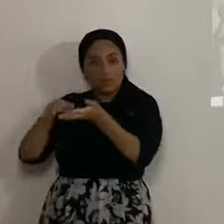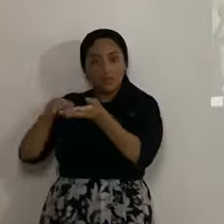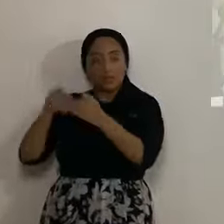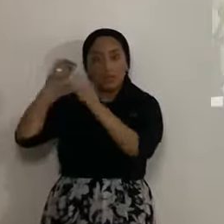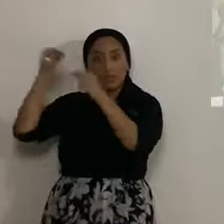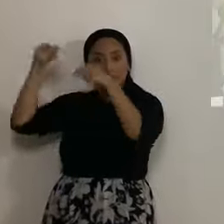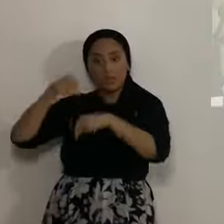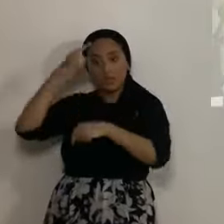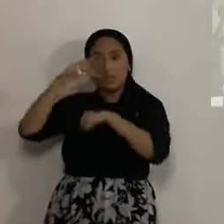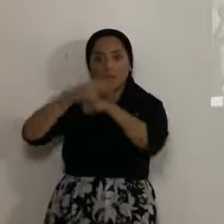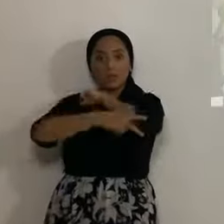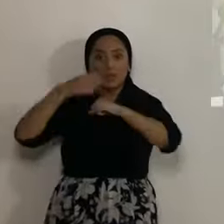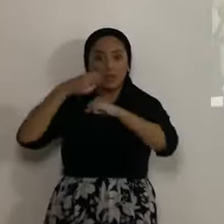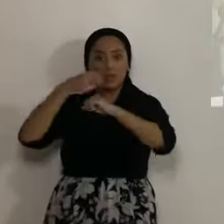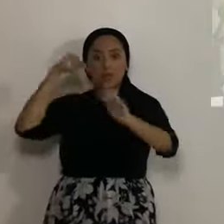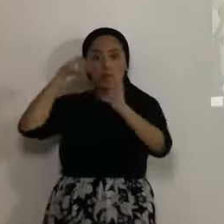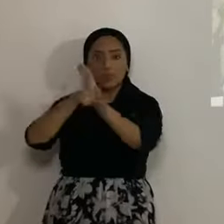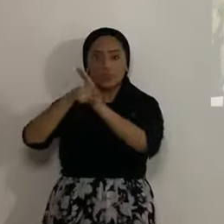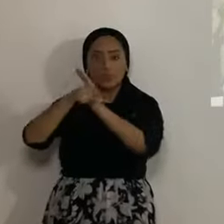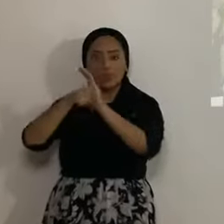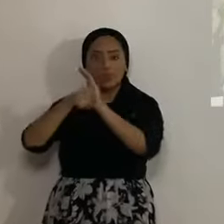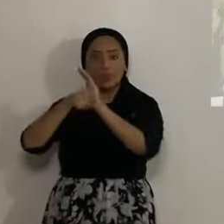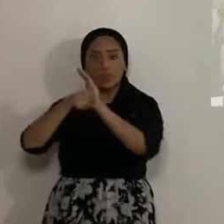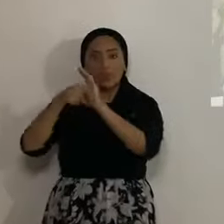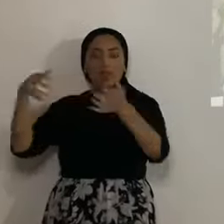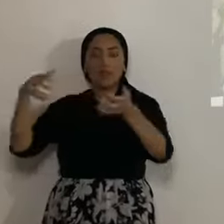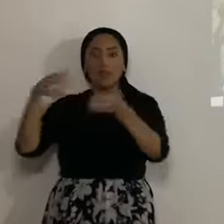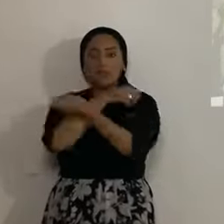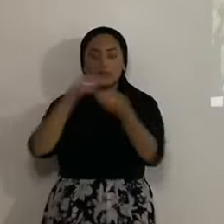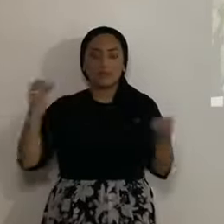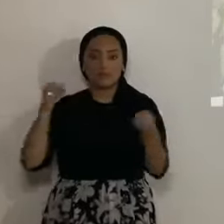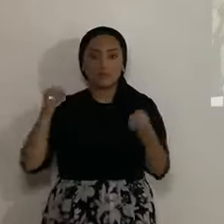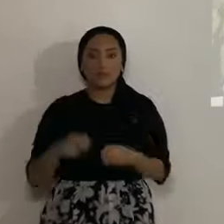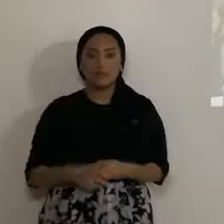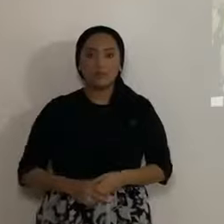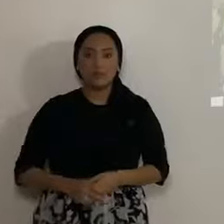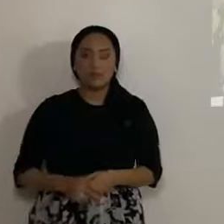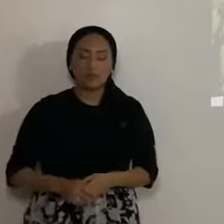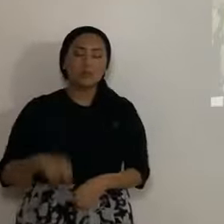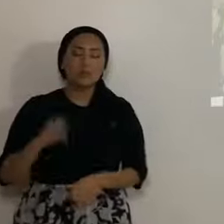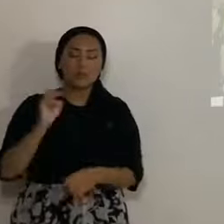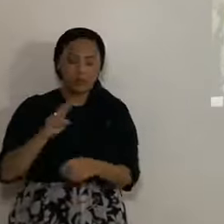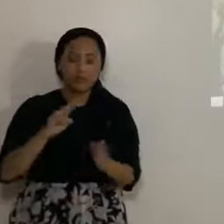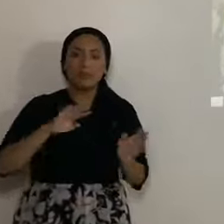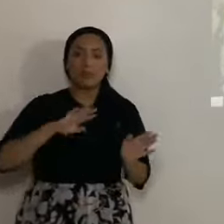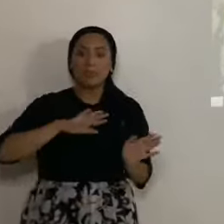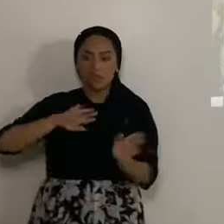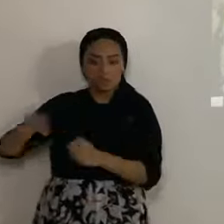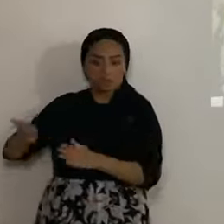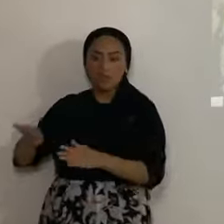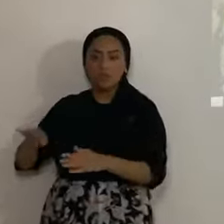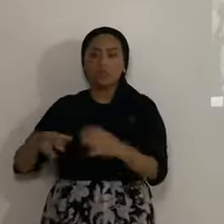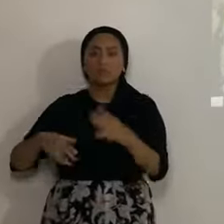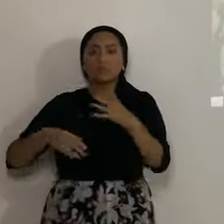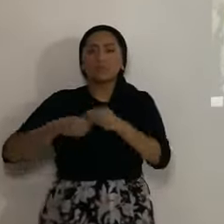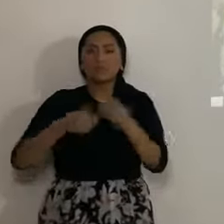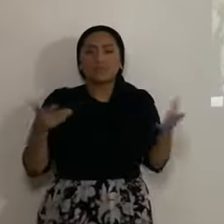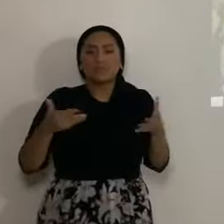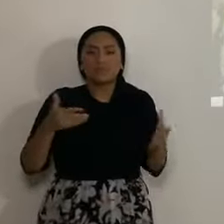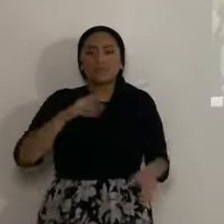vino para robar, matar, eso es muerte, y destruir, perfecto, ¿qué además, como